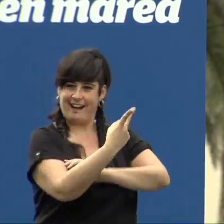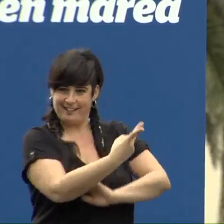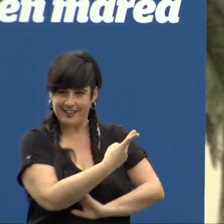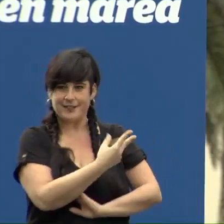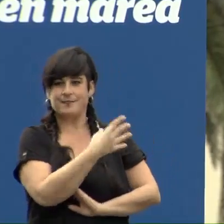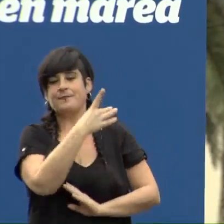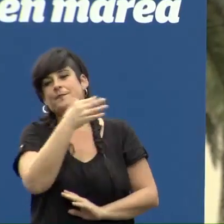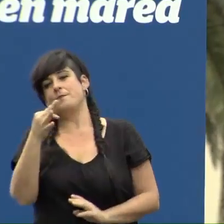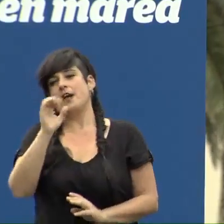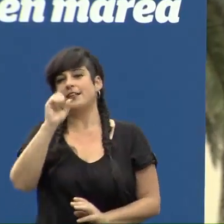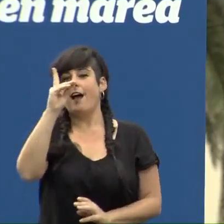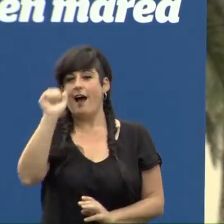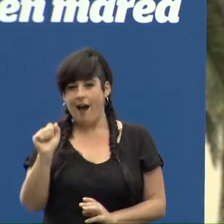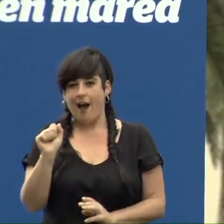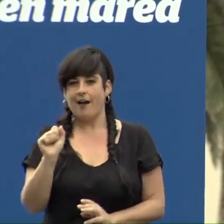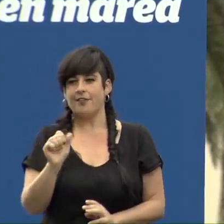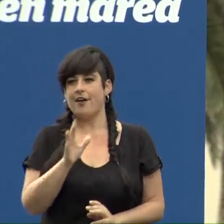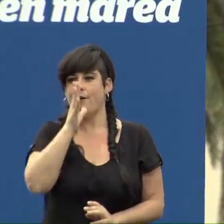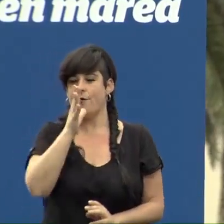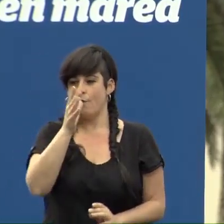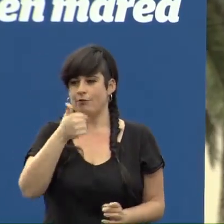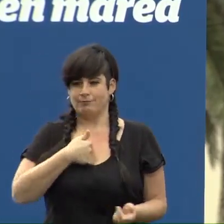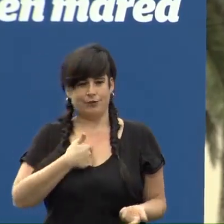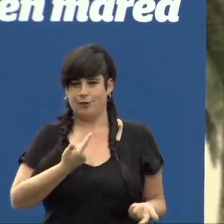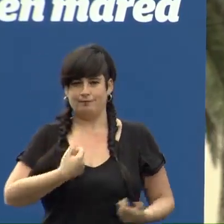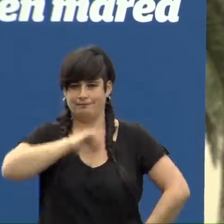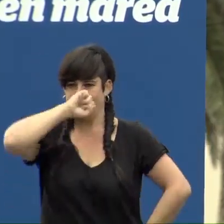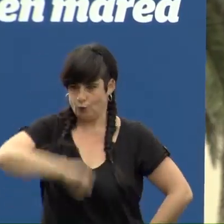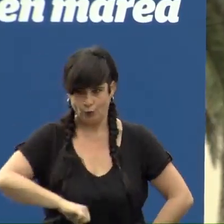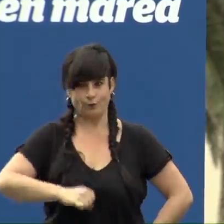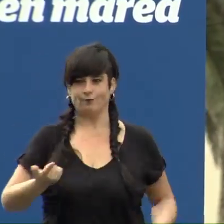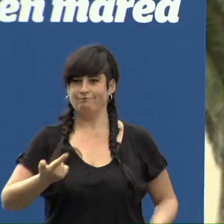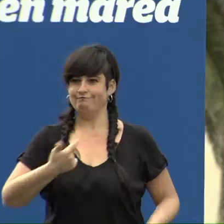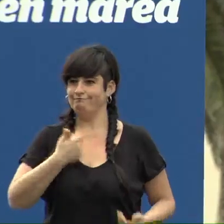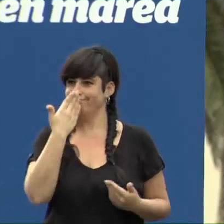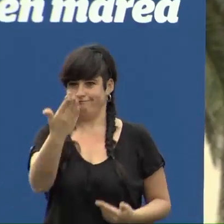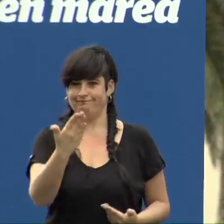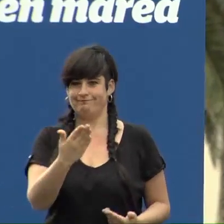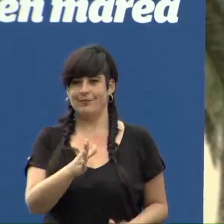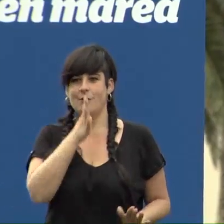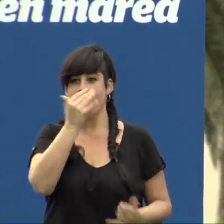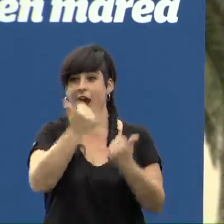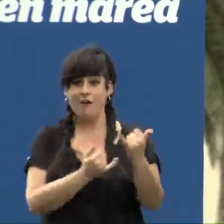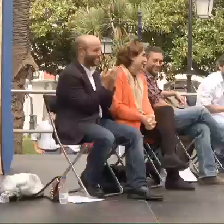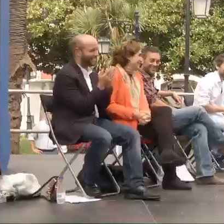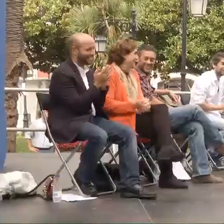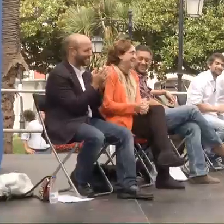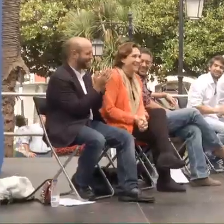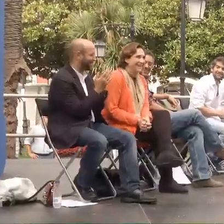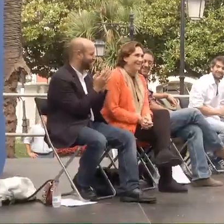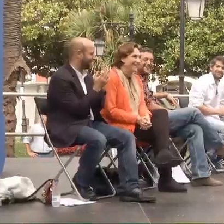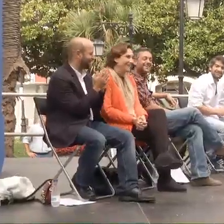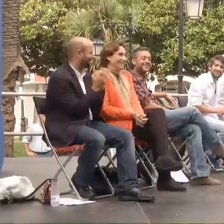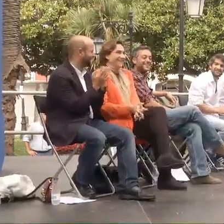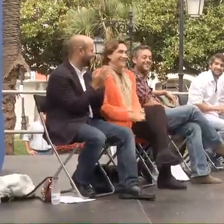ben que estes aquí cando nos, Ada, eu son adista, declárome adista, sí, porque conquistaremos todo con Ada. É un exemplo